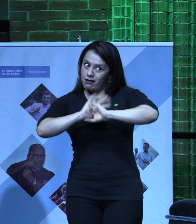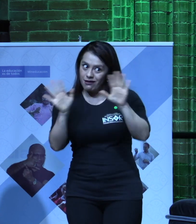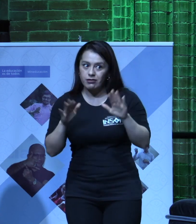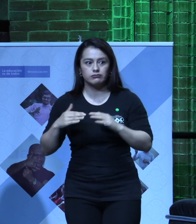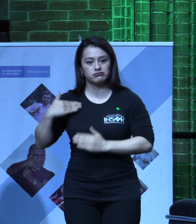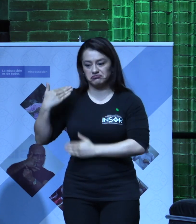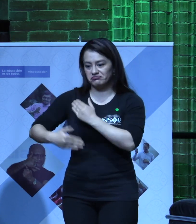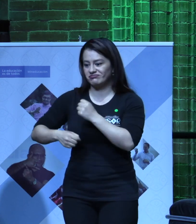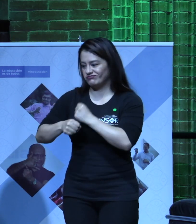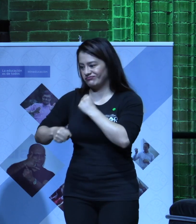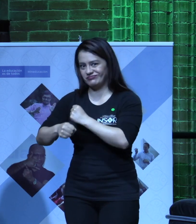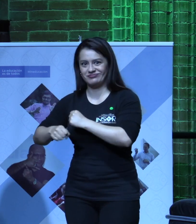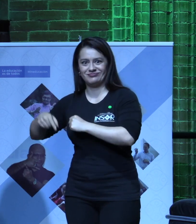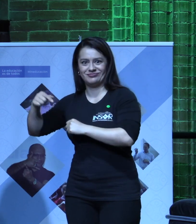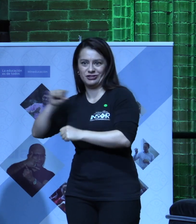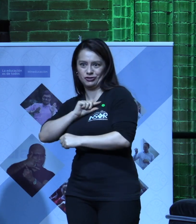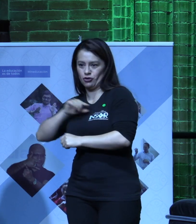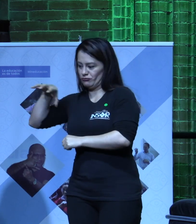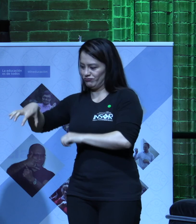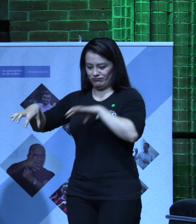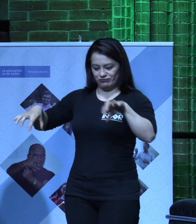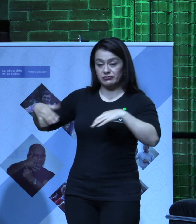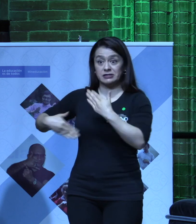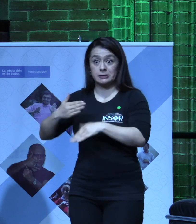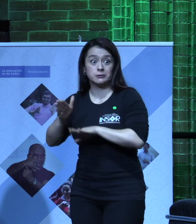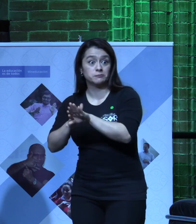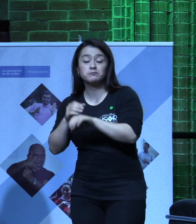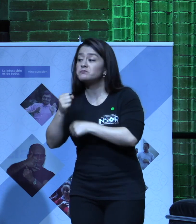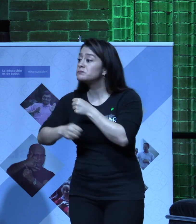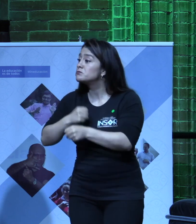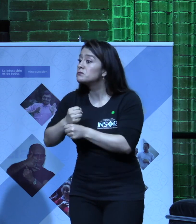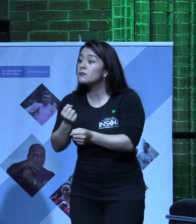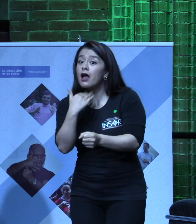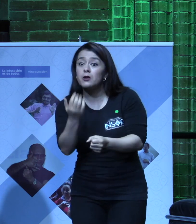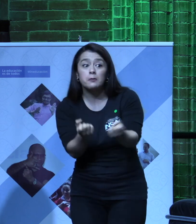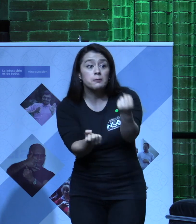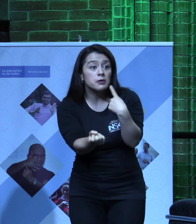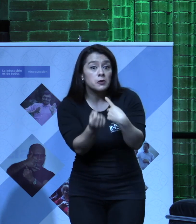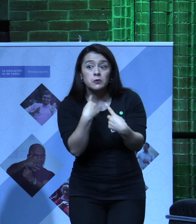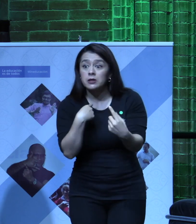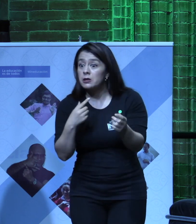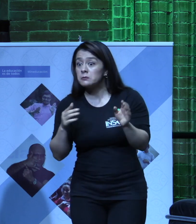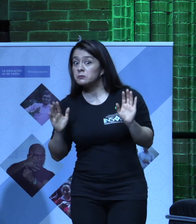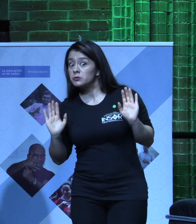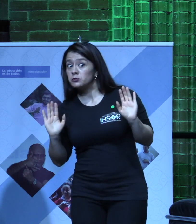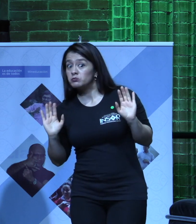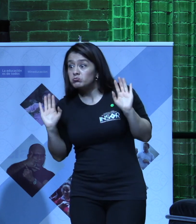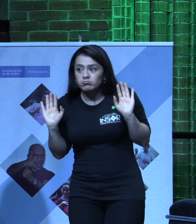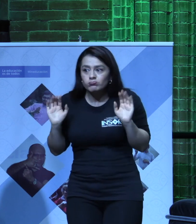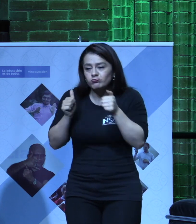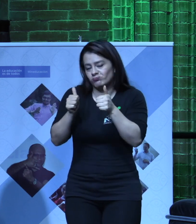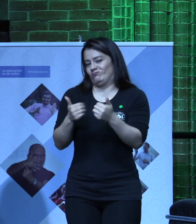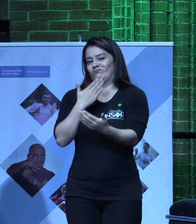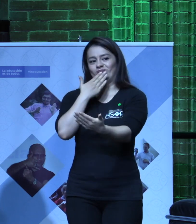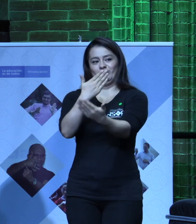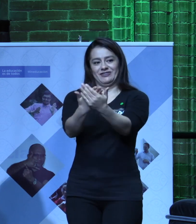gestión en INSOR durante este año. No sé si alguno tiene alguna pregunta, o si no, pues muchas gracias.